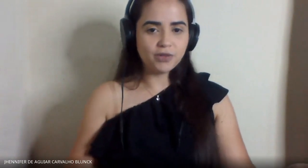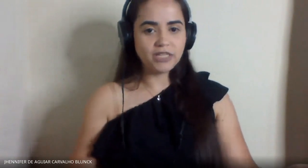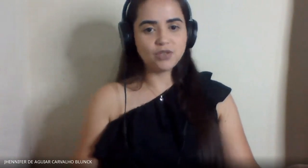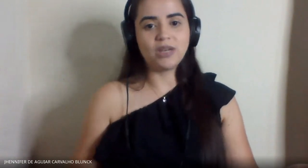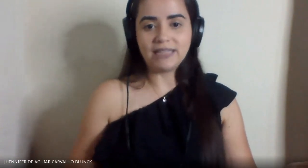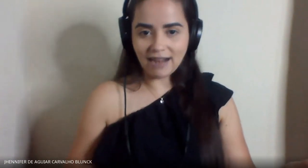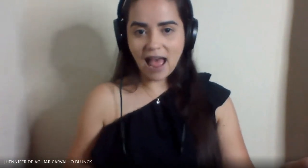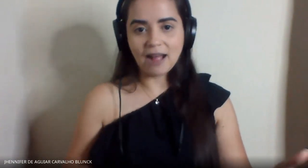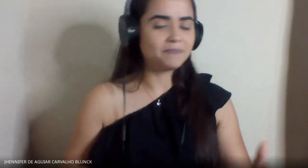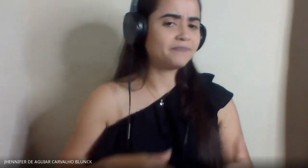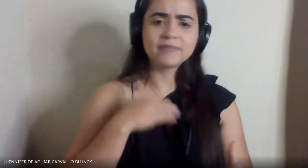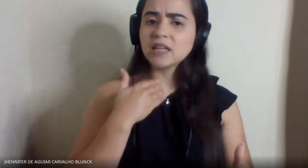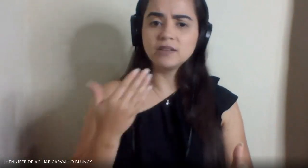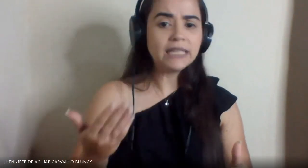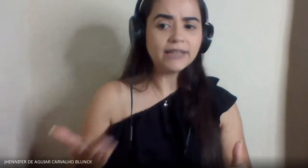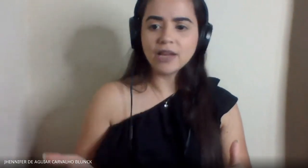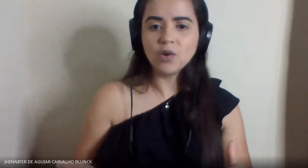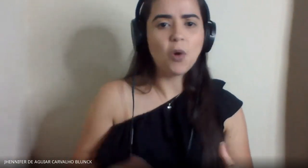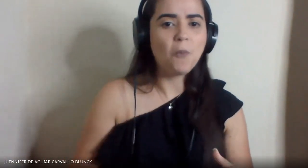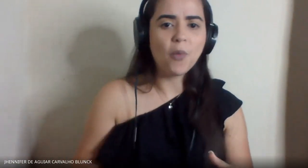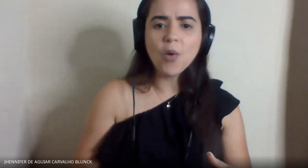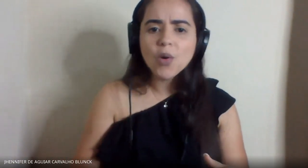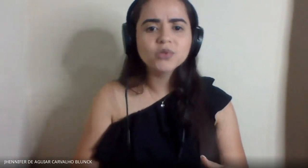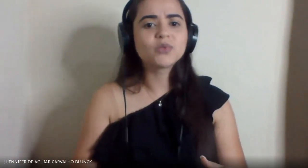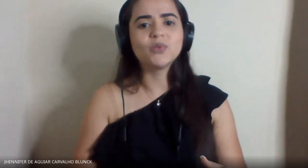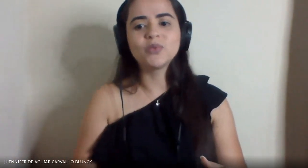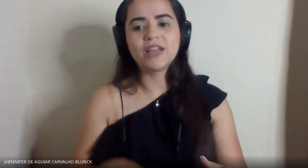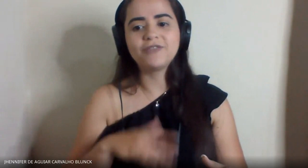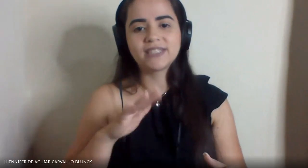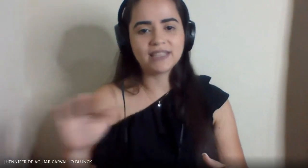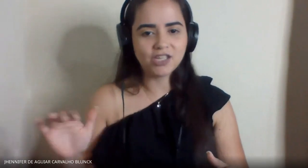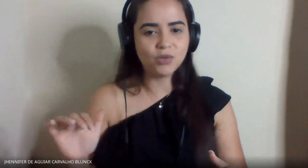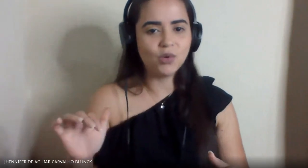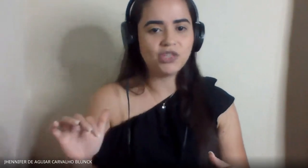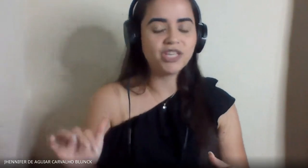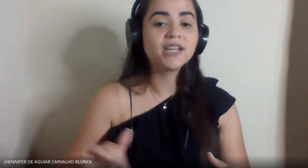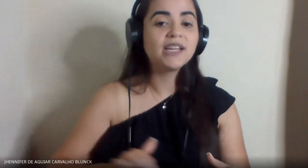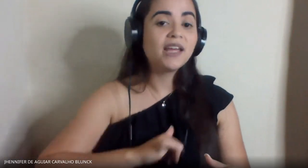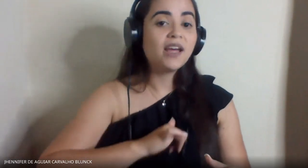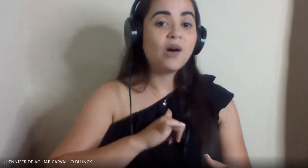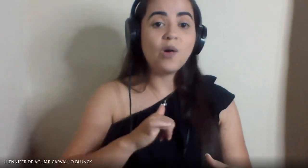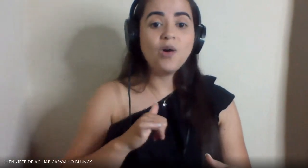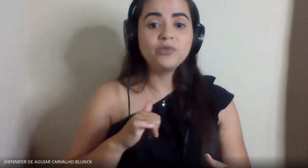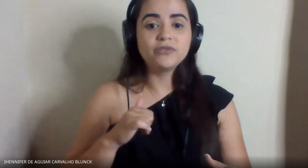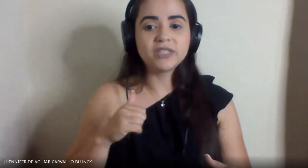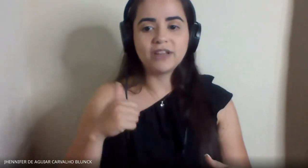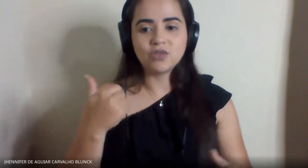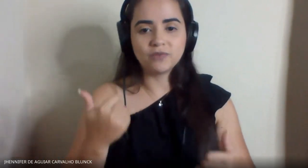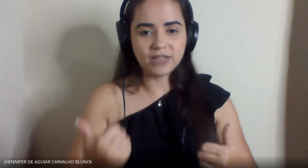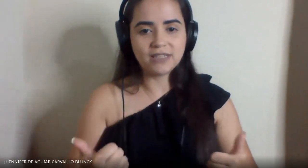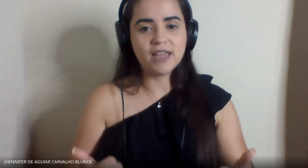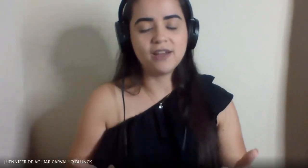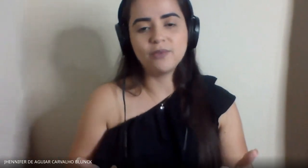vocês forem soletrar, quem tem nome composto, né, fazer a datilologia, ou se você